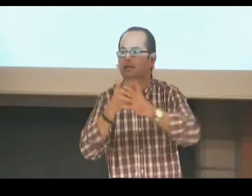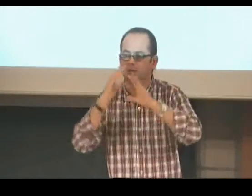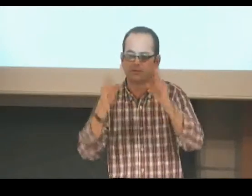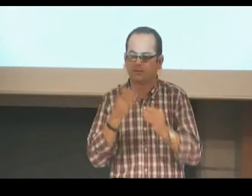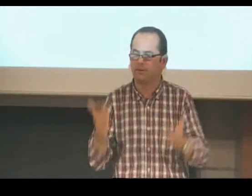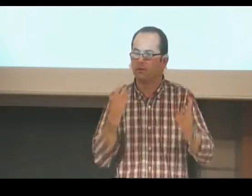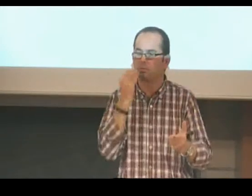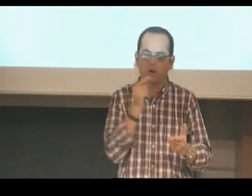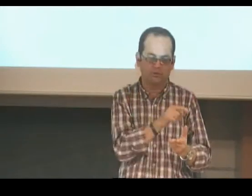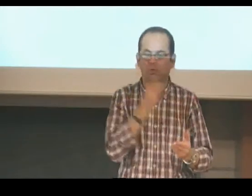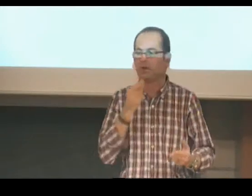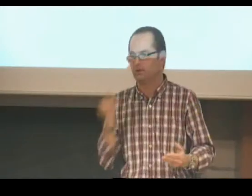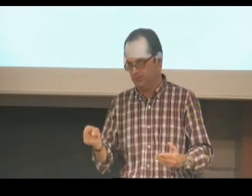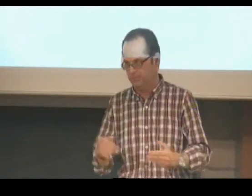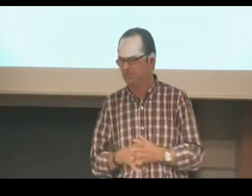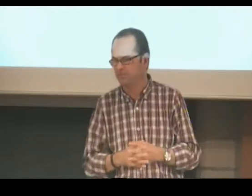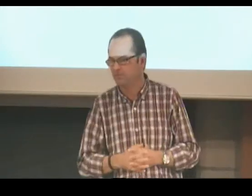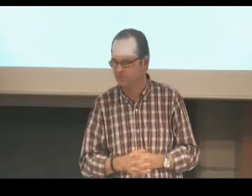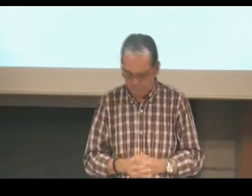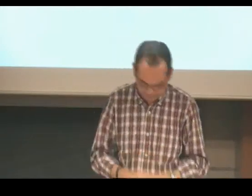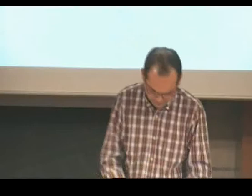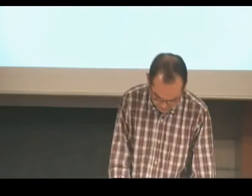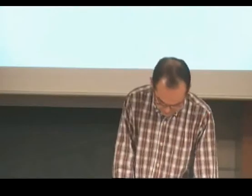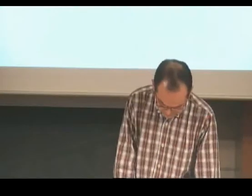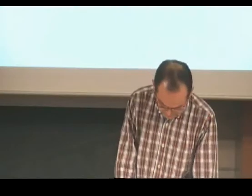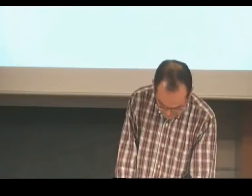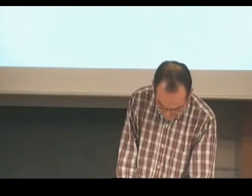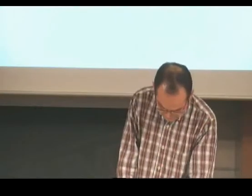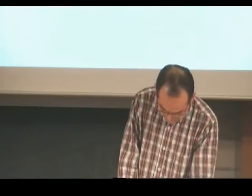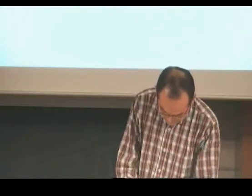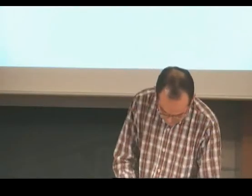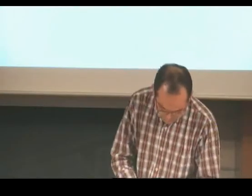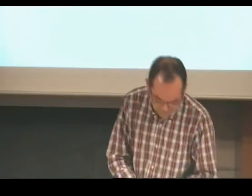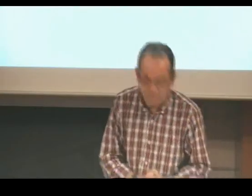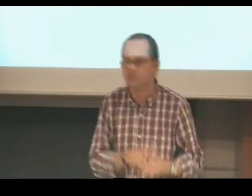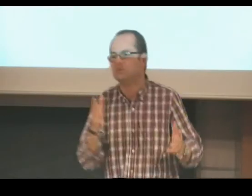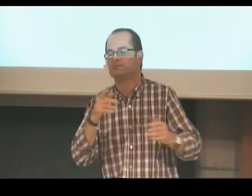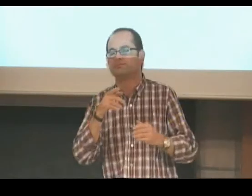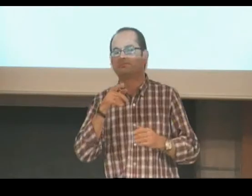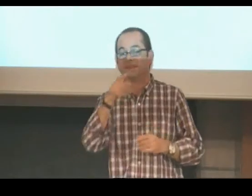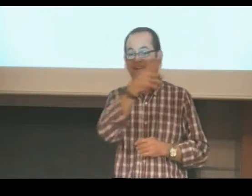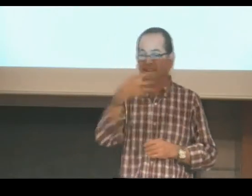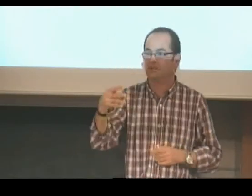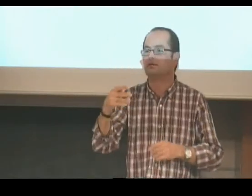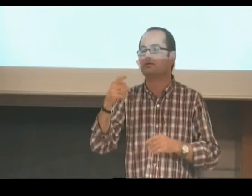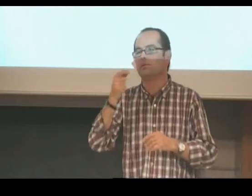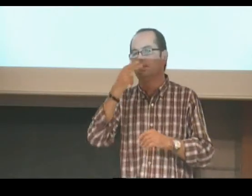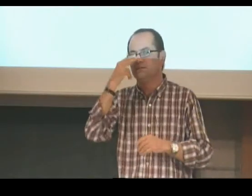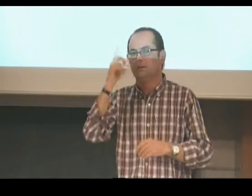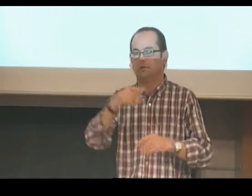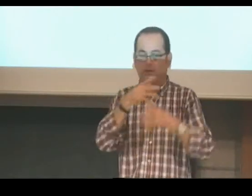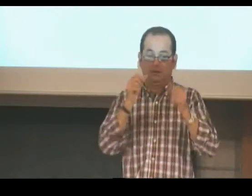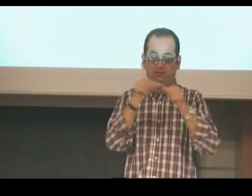En aquest projecte utilitzarem els dos sistemes i serà un bon moment per comparar-los i per determinar en el moment que el posem en pràctica quin dels dos